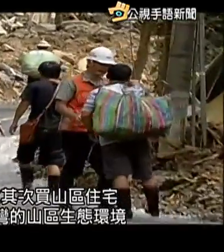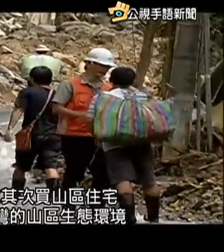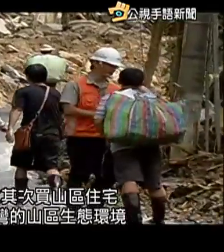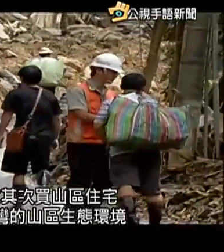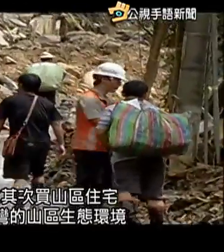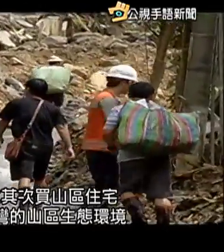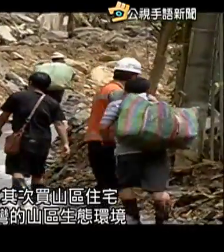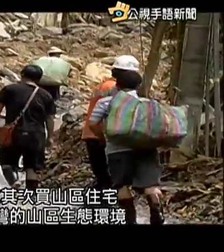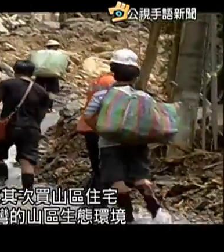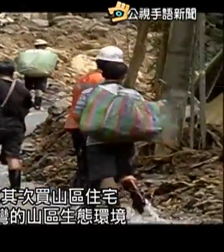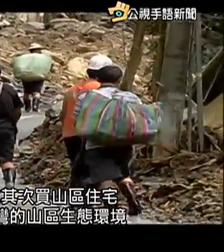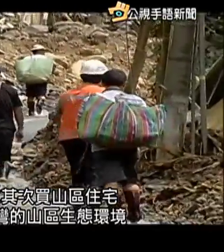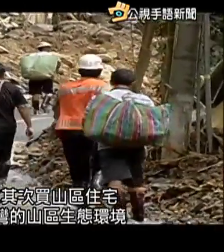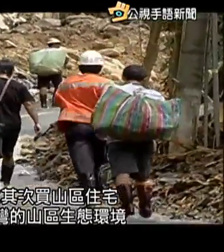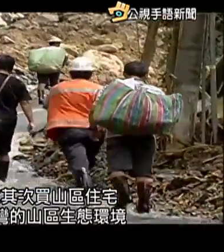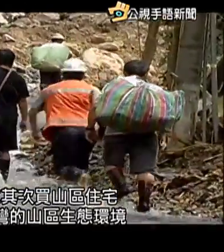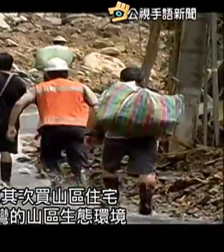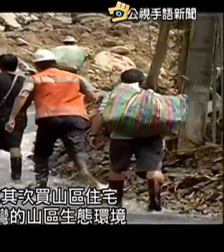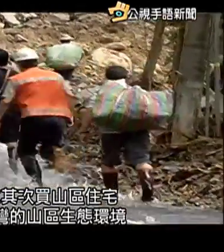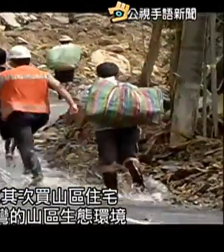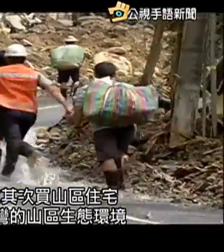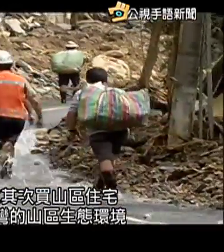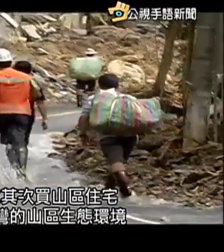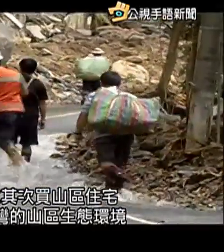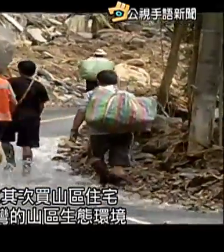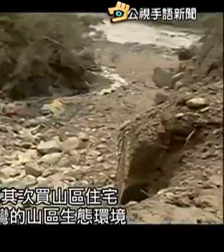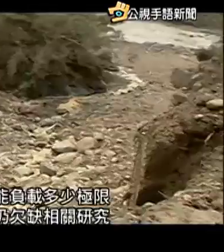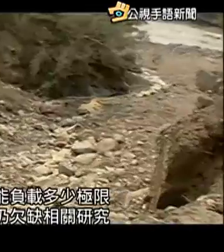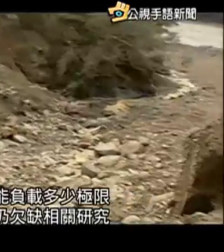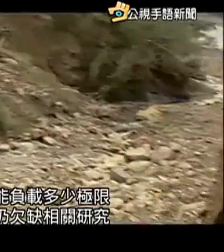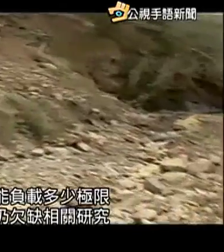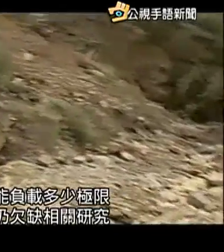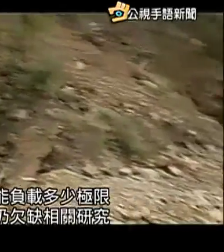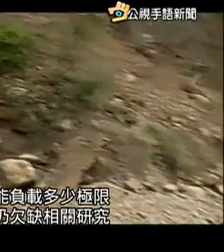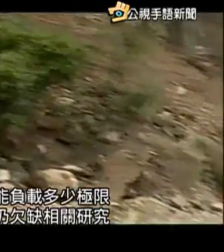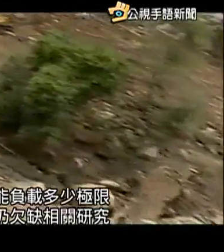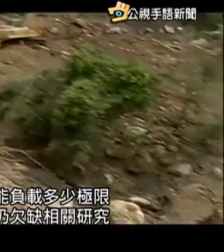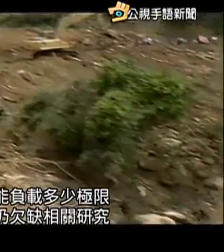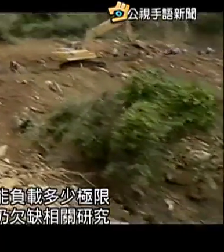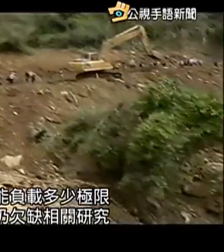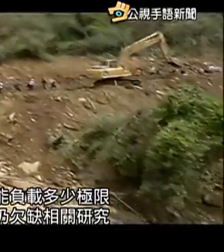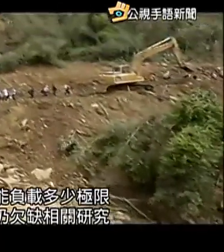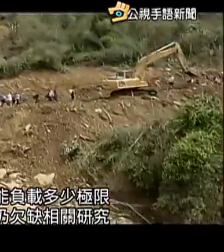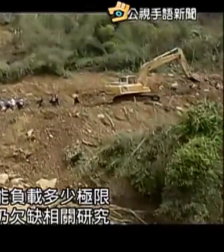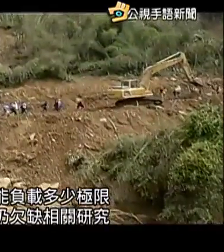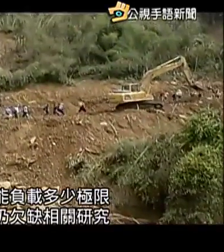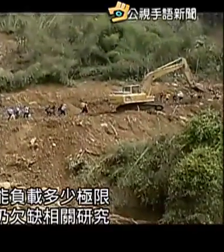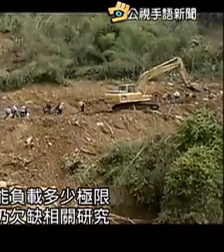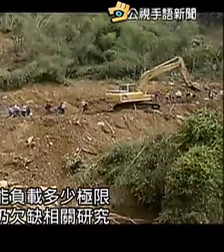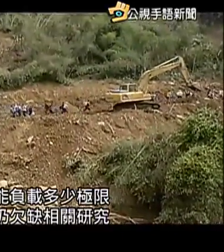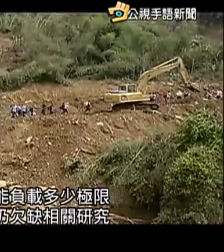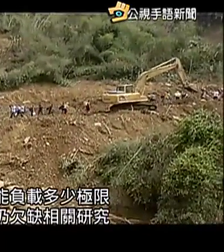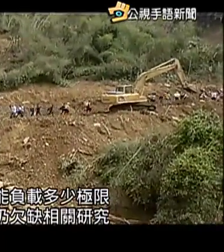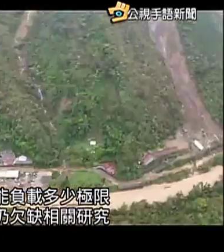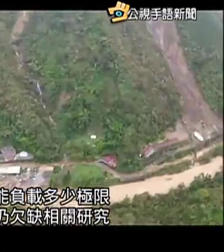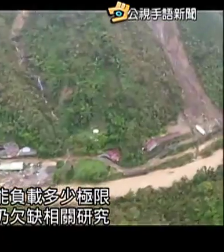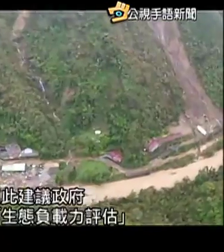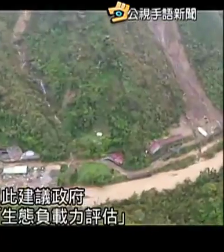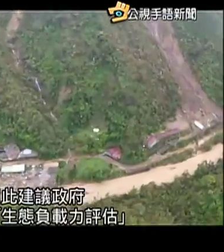买山区住宅。不过，台湾的山区生态环境到底能负载多少极限，目前仍欠缺相关研究。因此，建议政